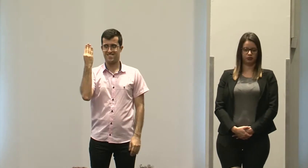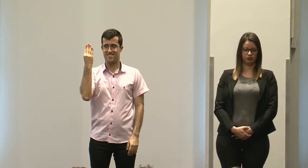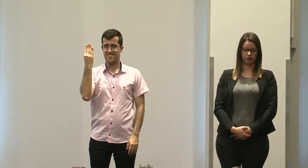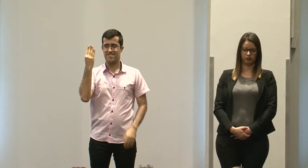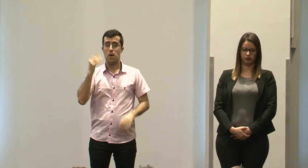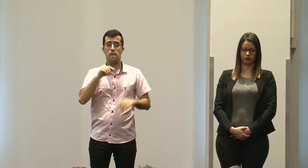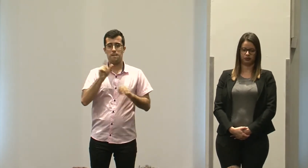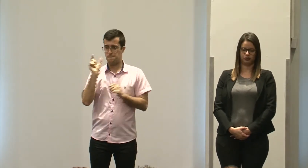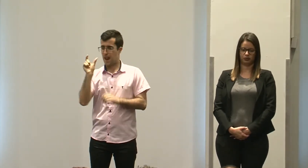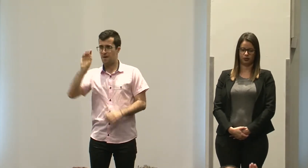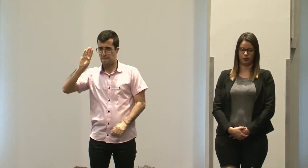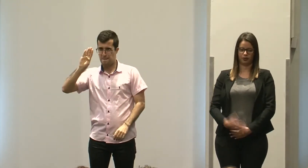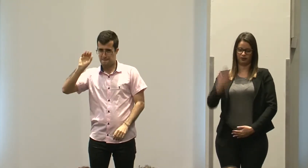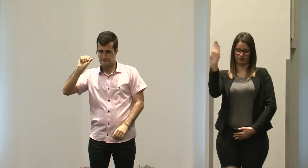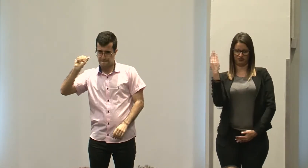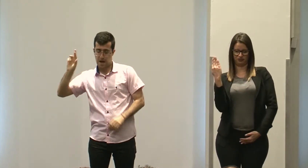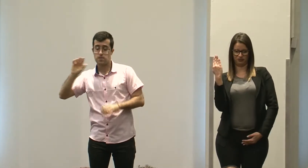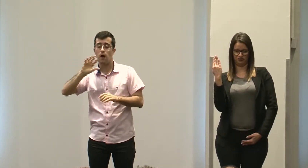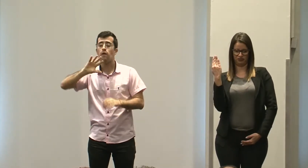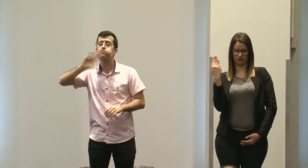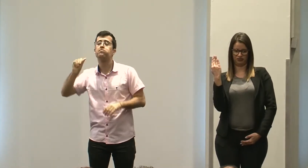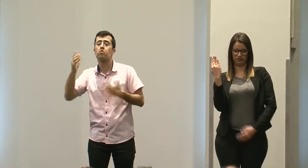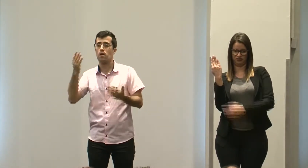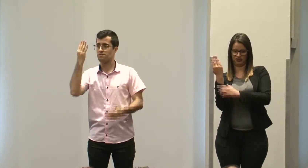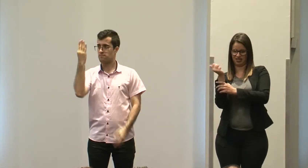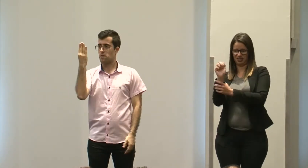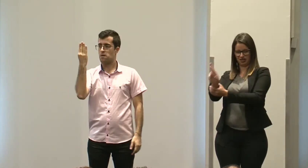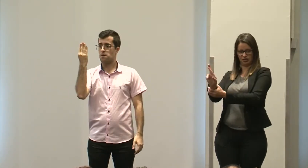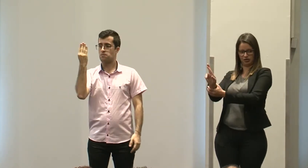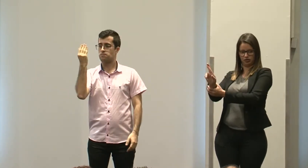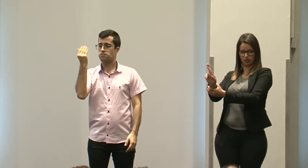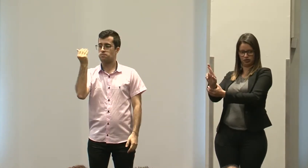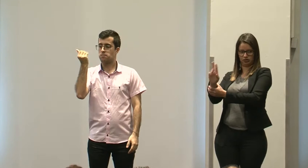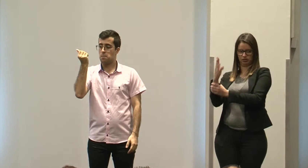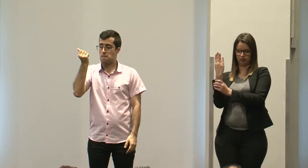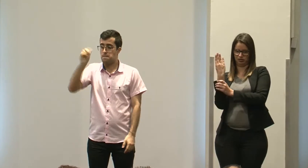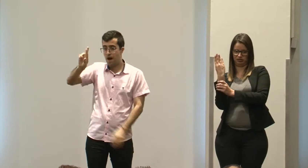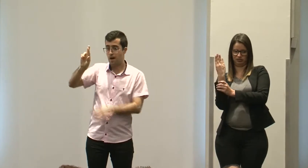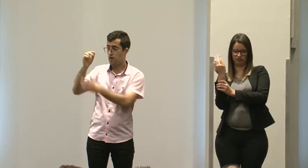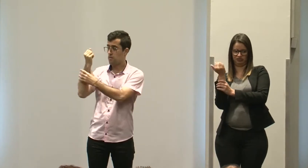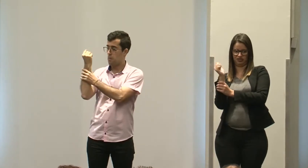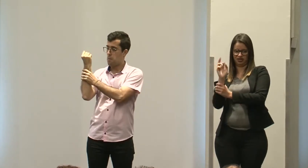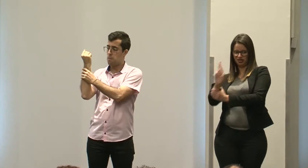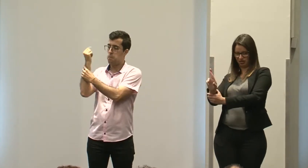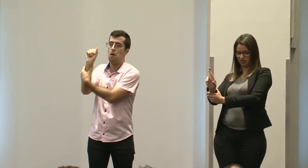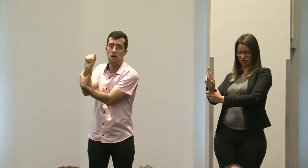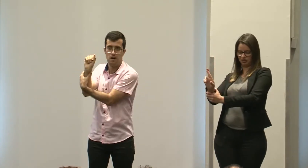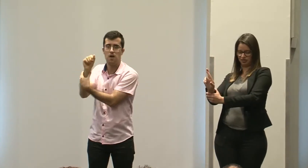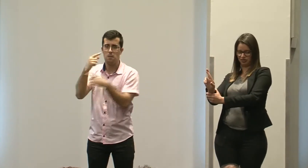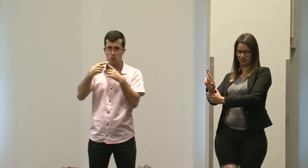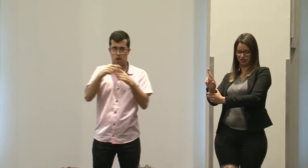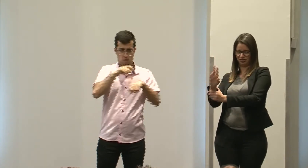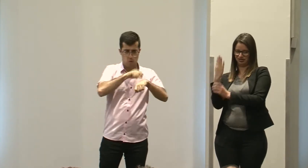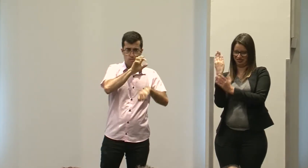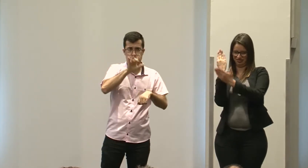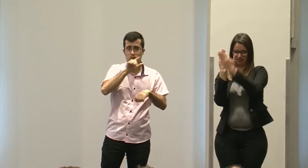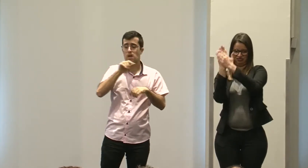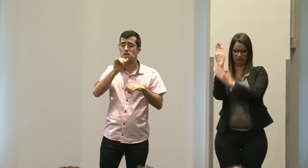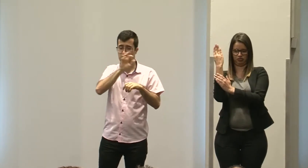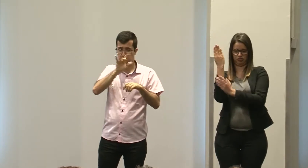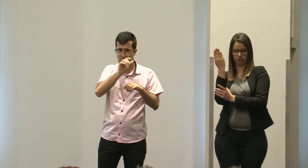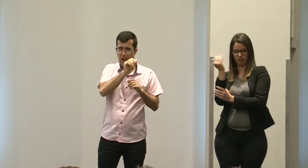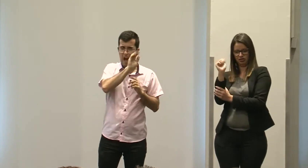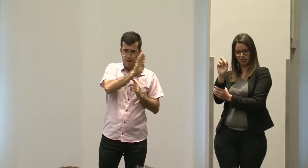A primeira reestruturação é o movimento. A palavra bar, que se o sinal